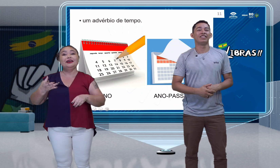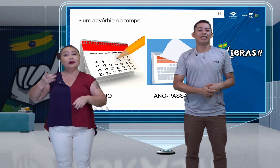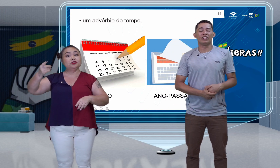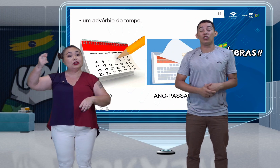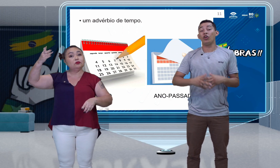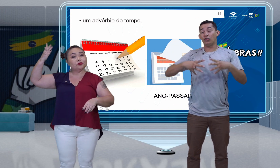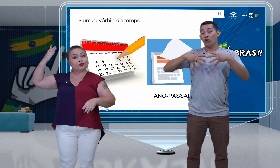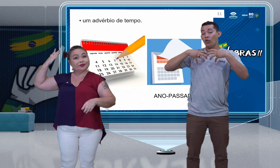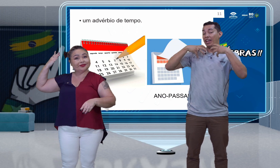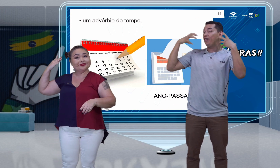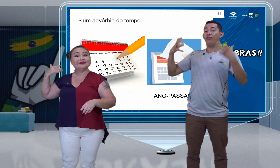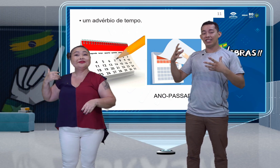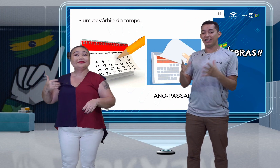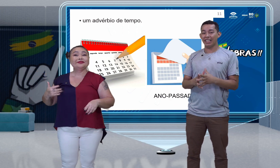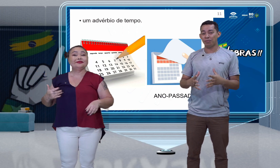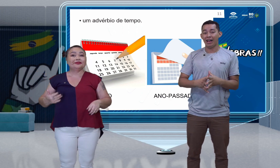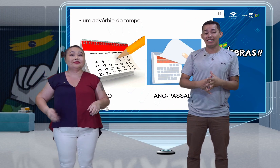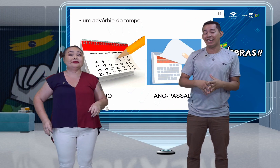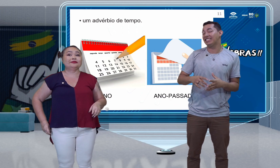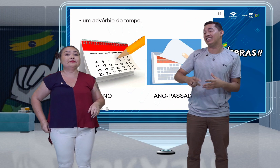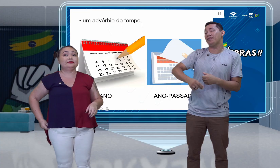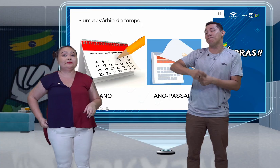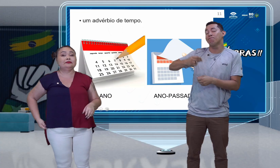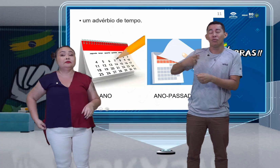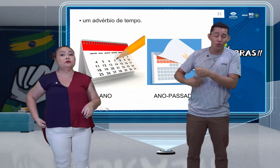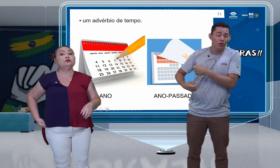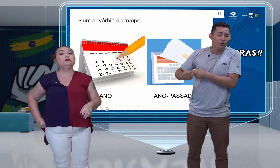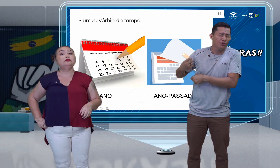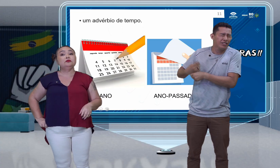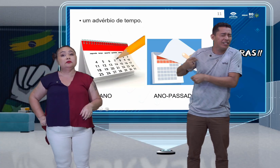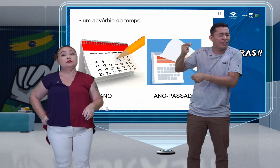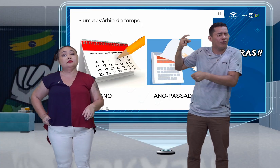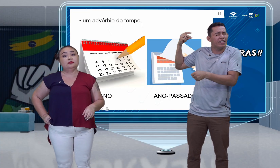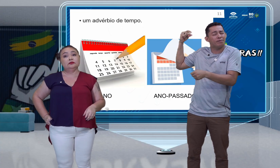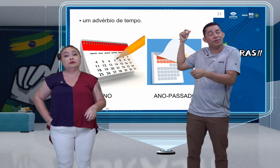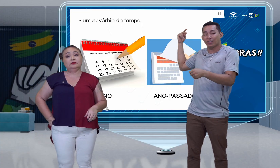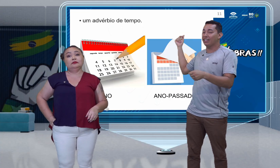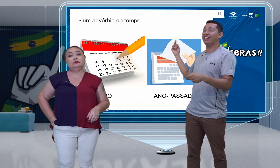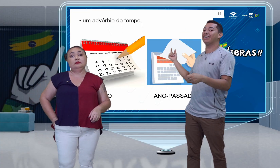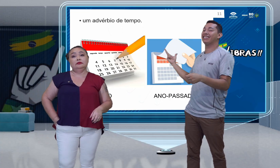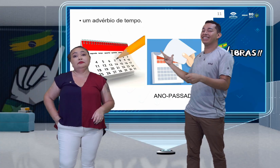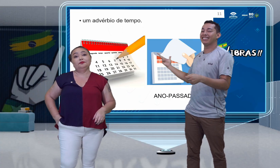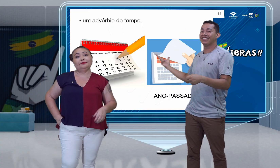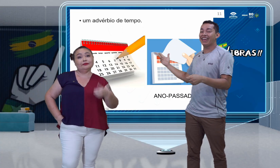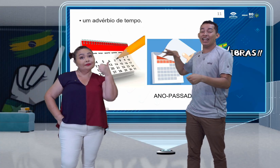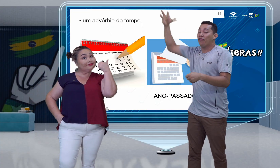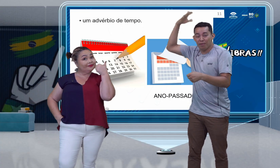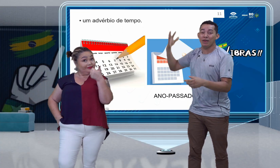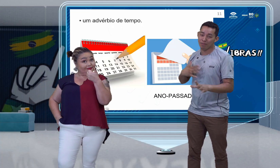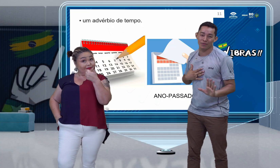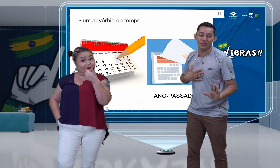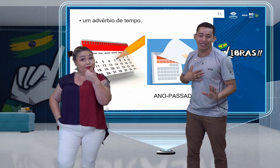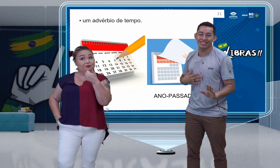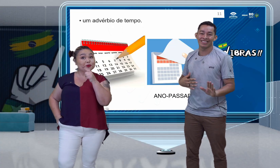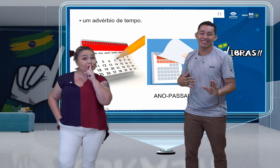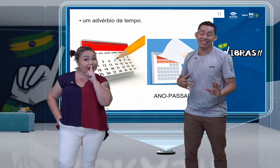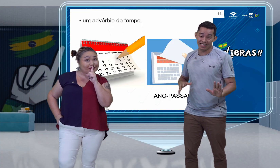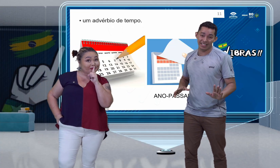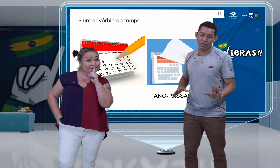Aí eu dou ênfase nesse passado. Já tem muitos anos que eu conheço a professora Adelina. Ela foi minha professora. Dá licença.